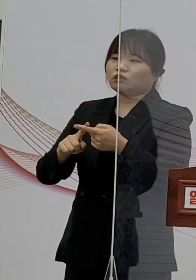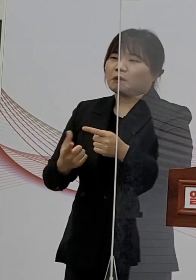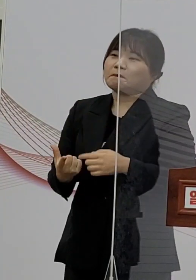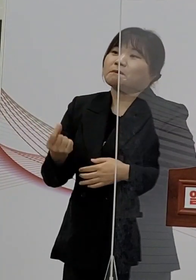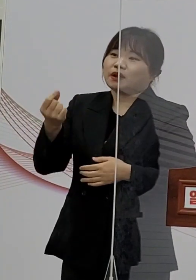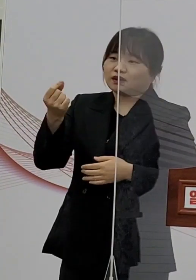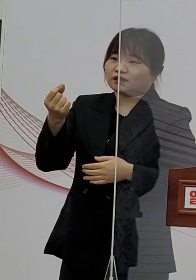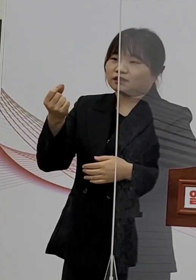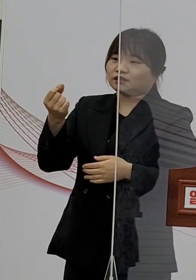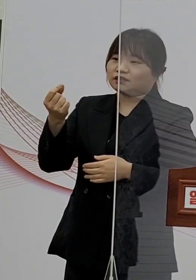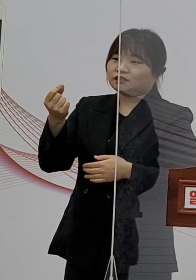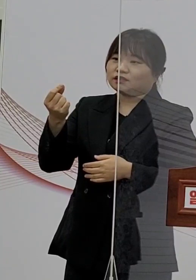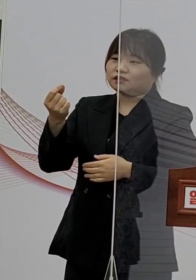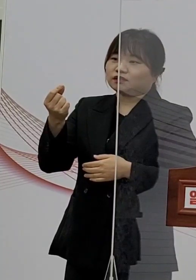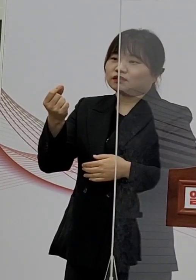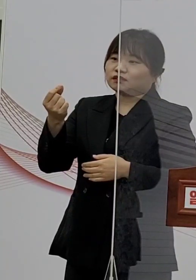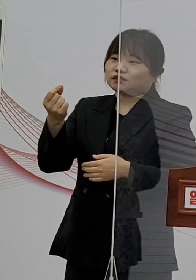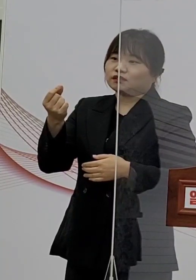신속하게